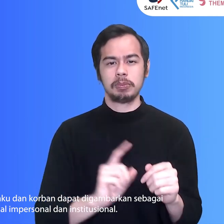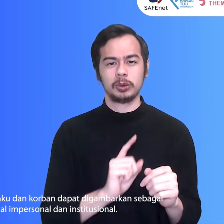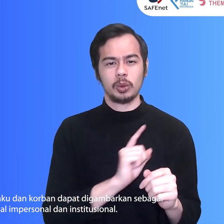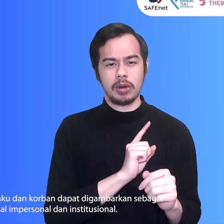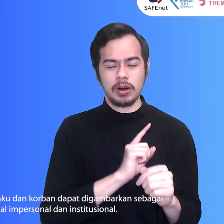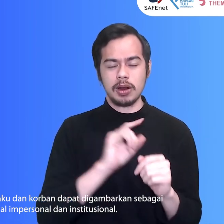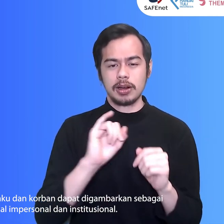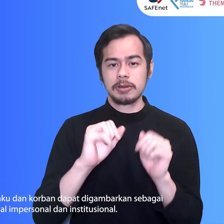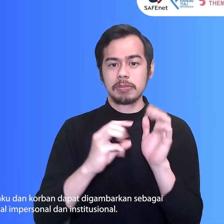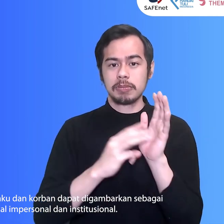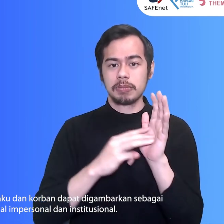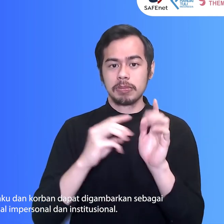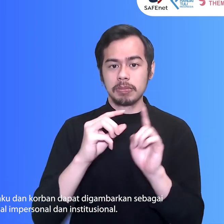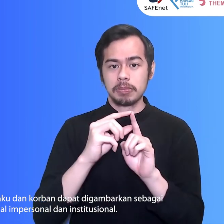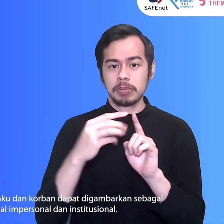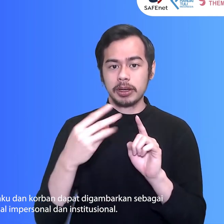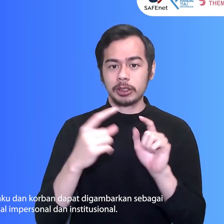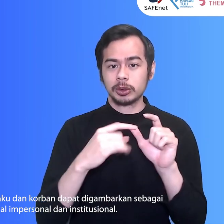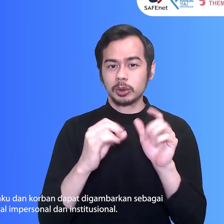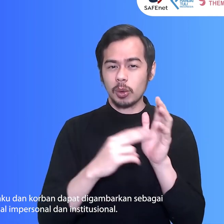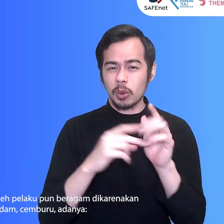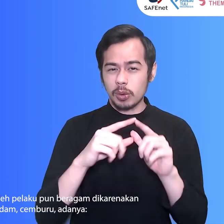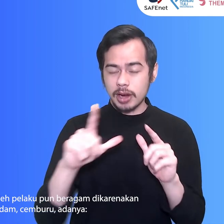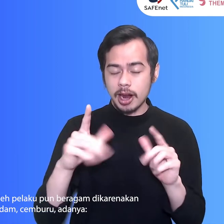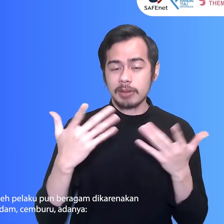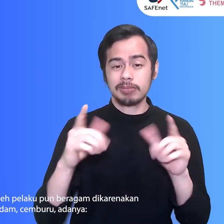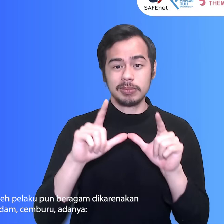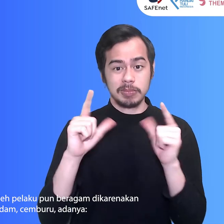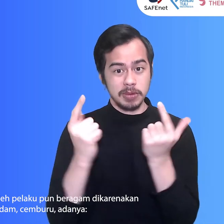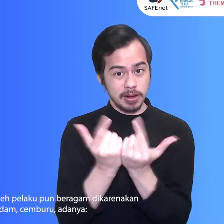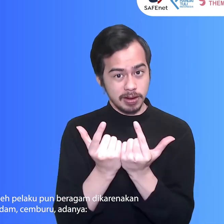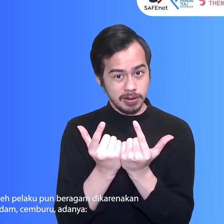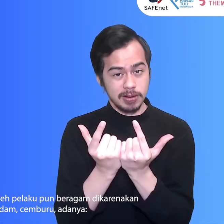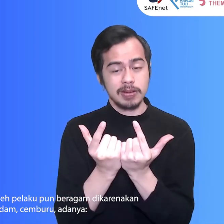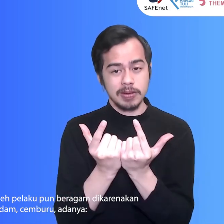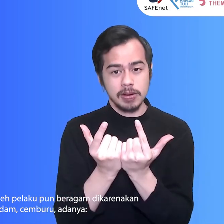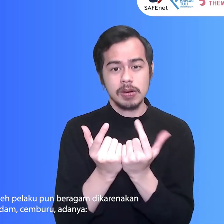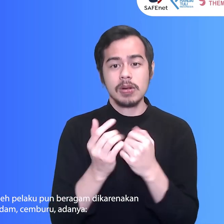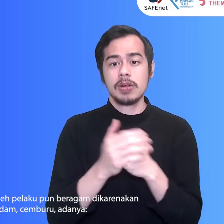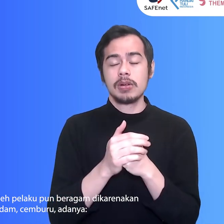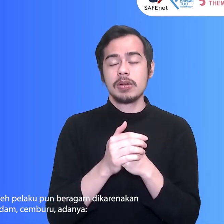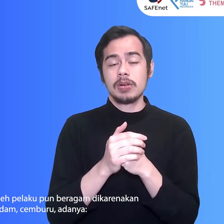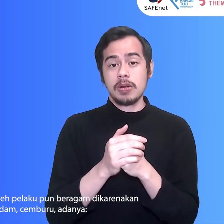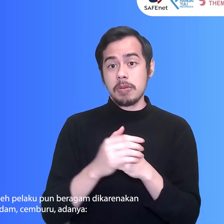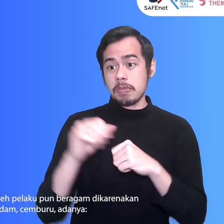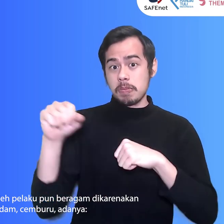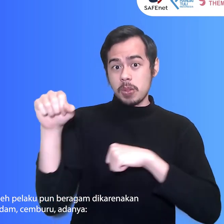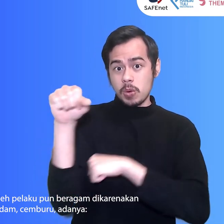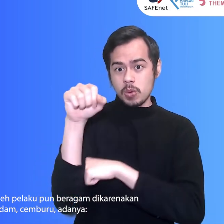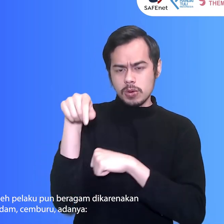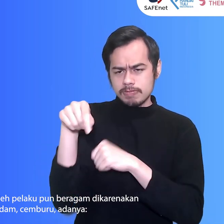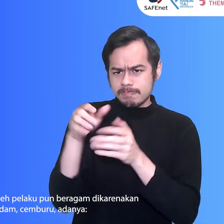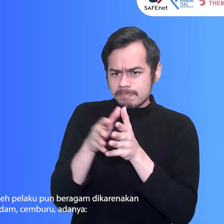Hai motivasi yang dimiliki oleh pelaku pun beragam ini dikarenakan balas dendam